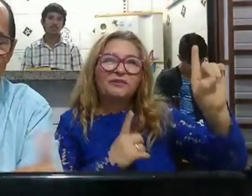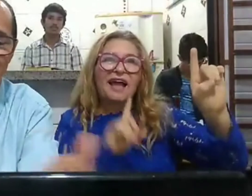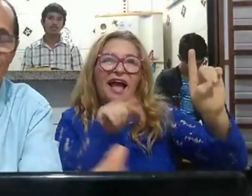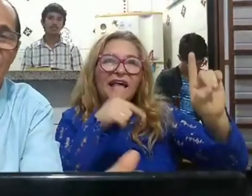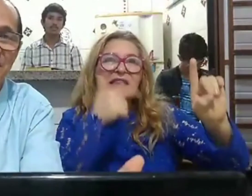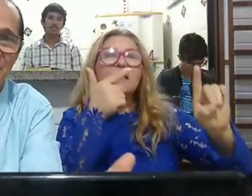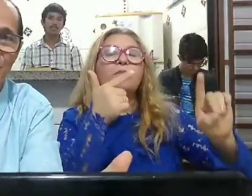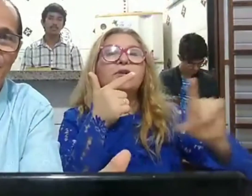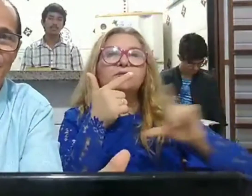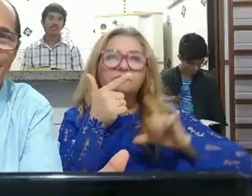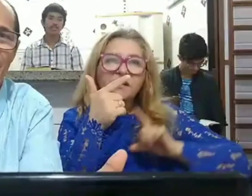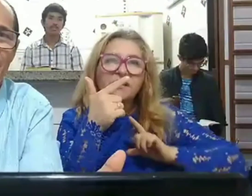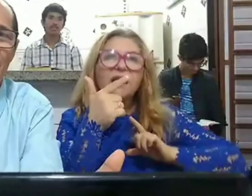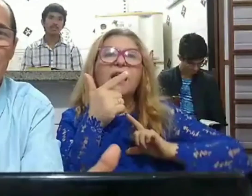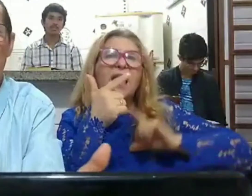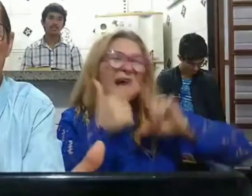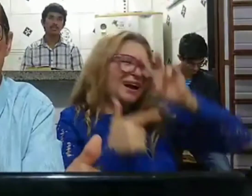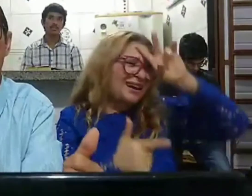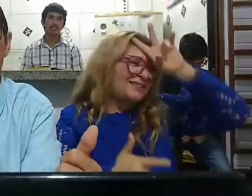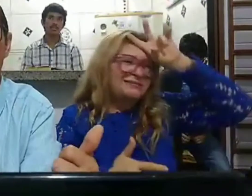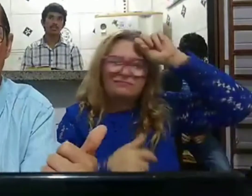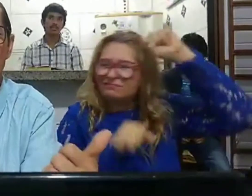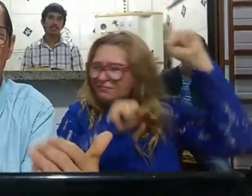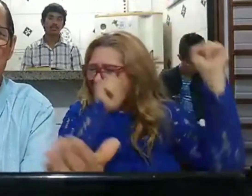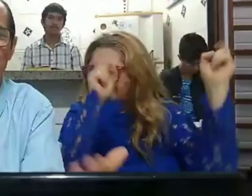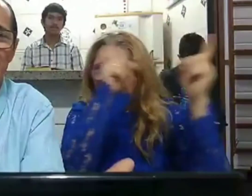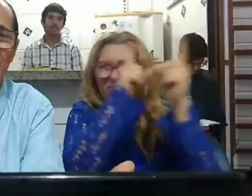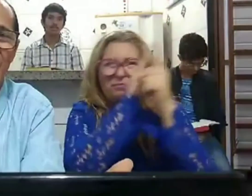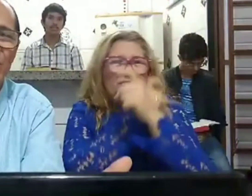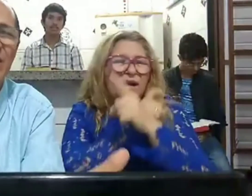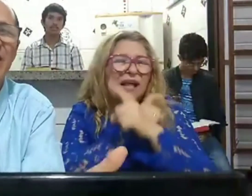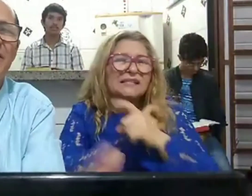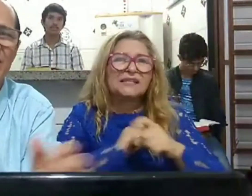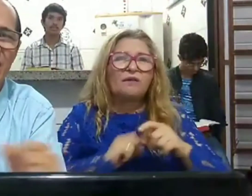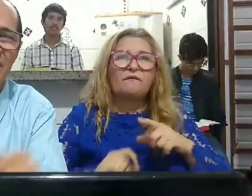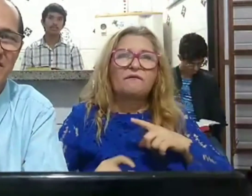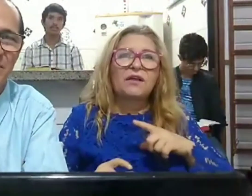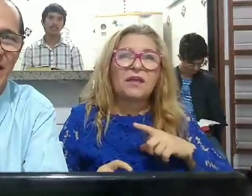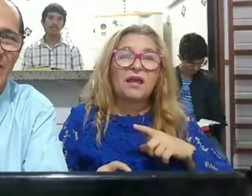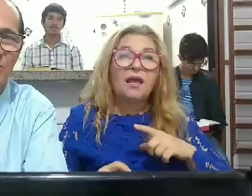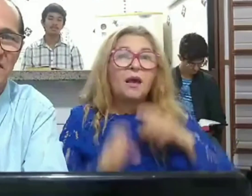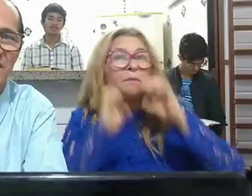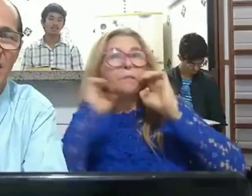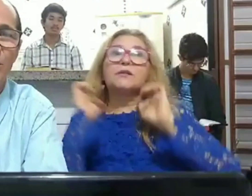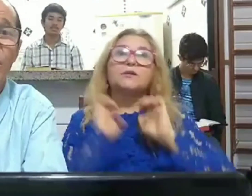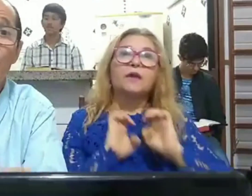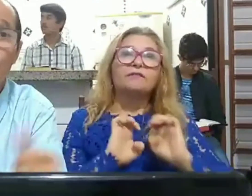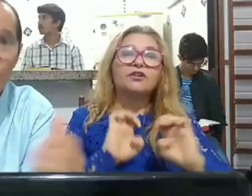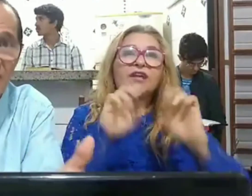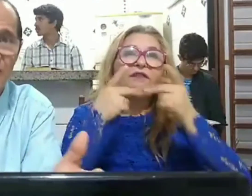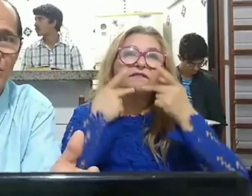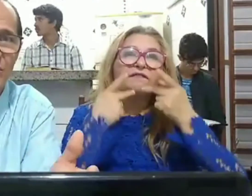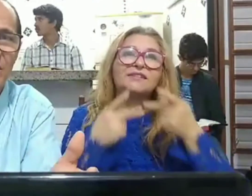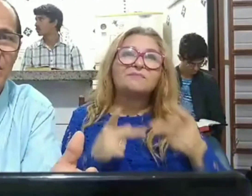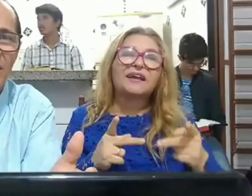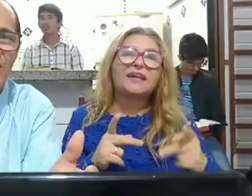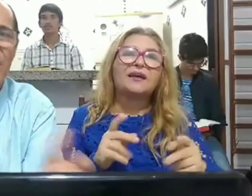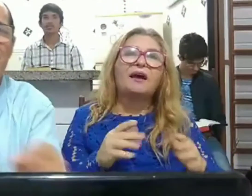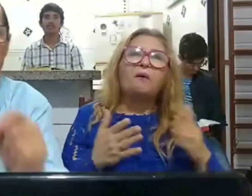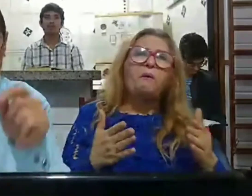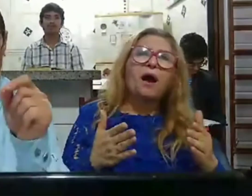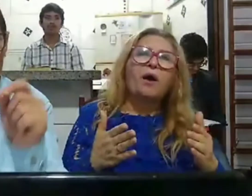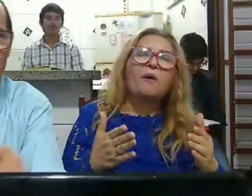grande tribulação. E o evangelho ainda vai ser pregado. Que evangelho vai ser pregado nesse tempo? O mesmo,